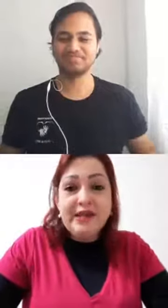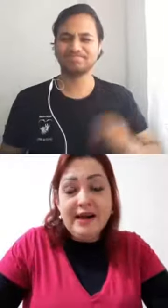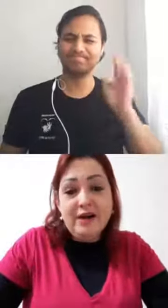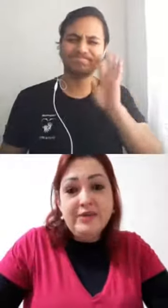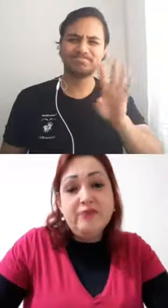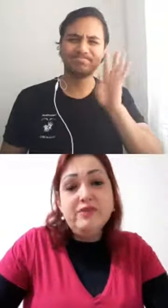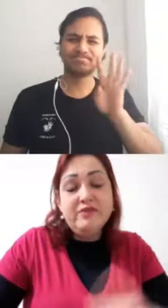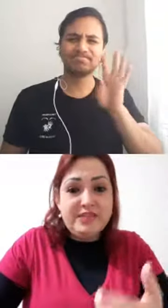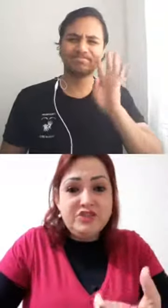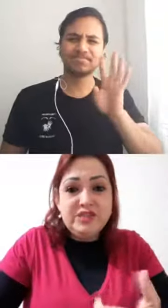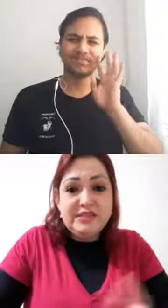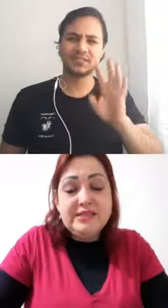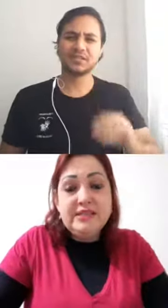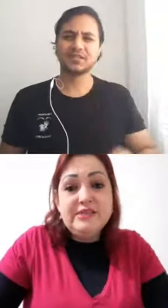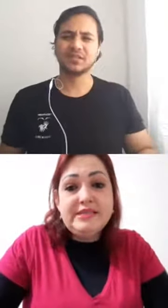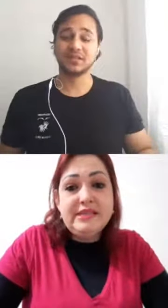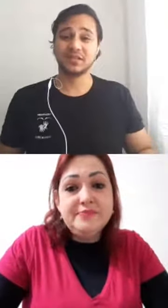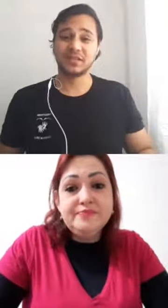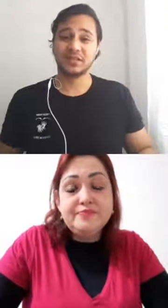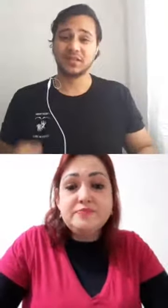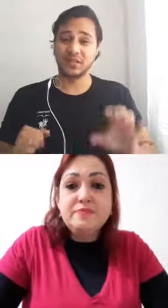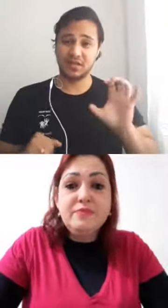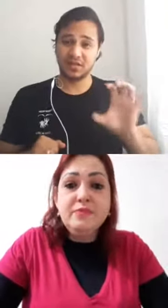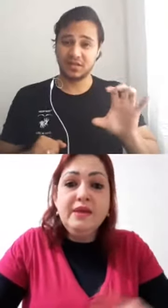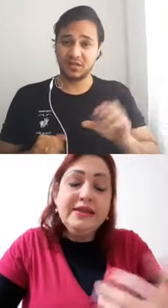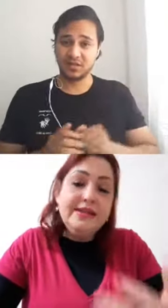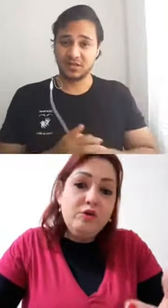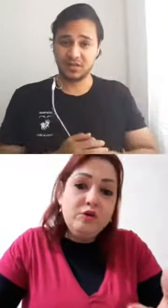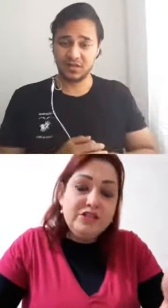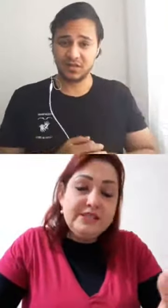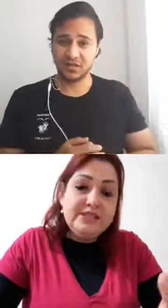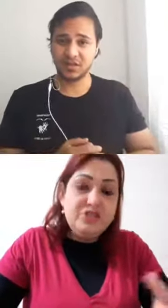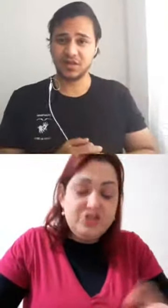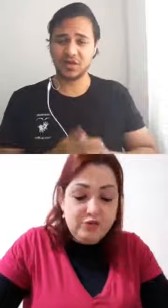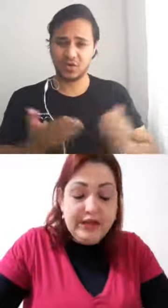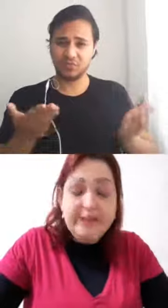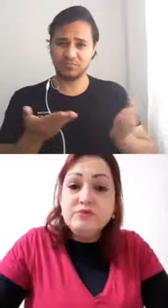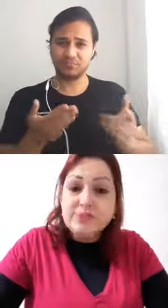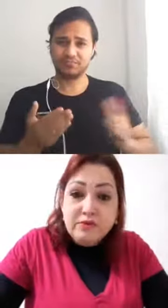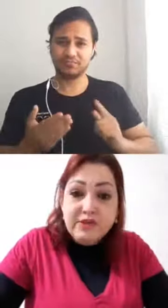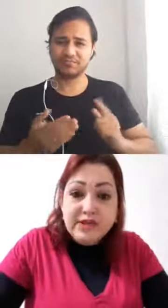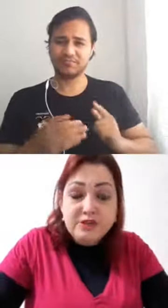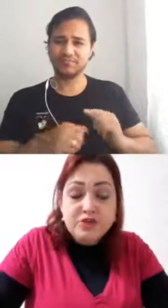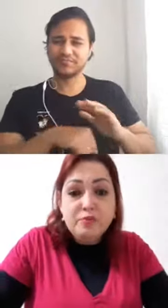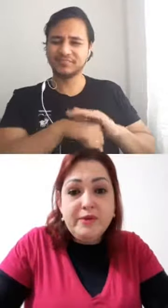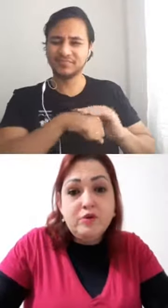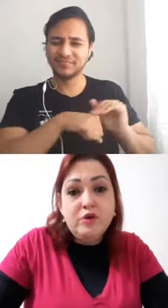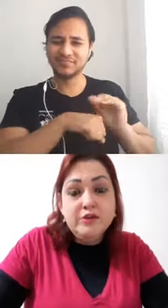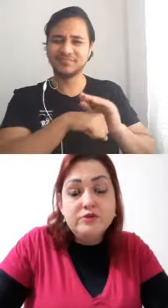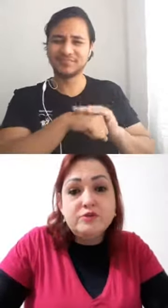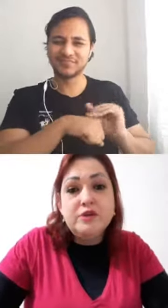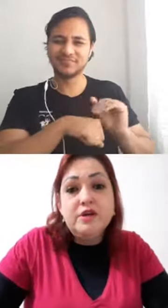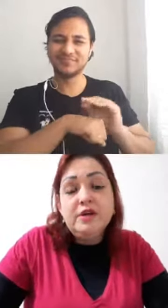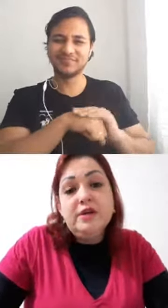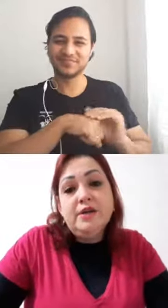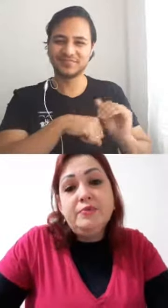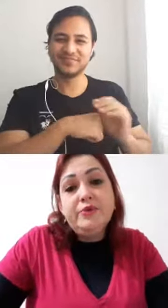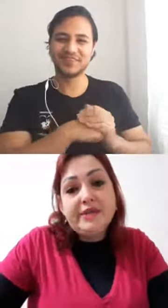muito legal. E é o que você disse. Então, assim, e até hoje, assim, a gente tem um carinho tão grande um pelo outro,